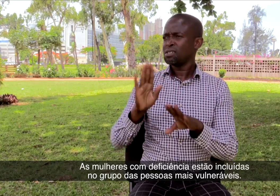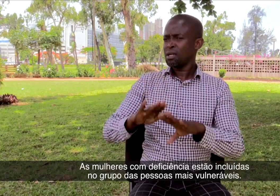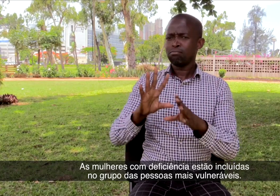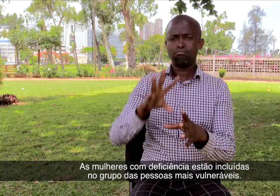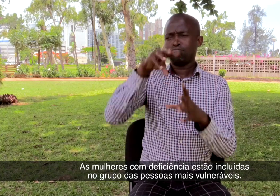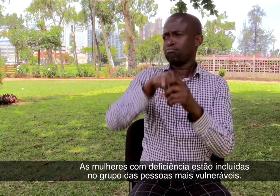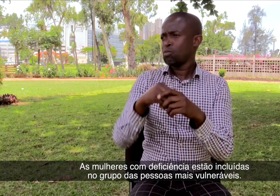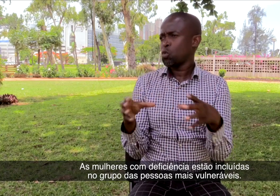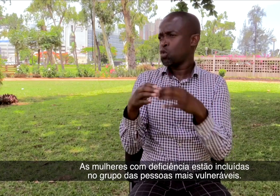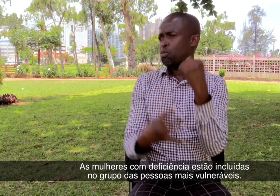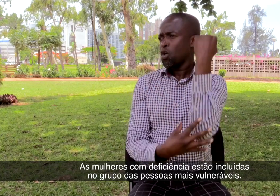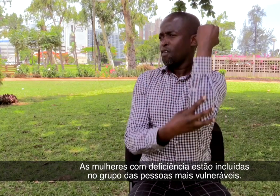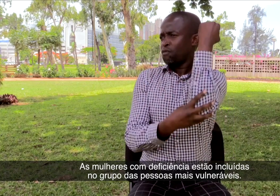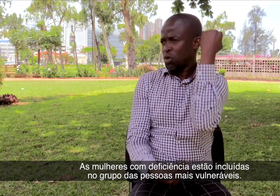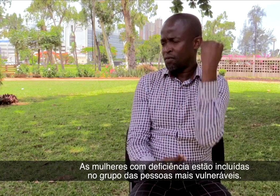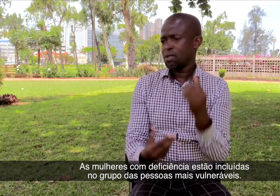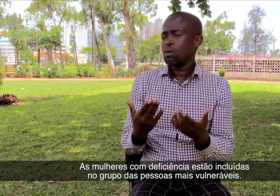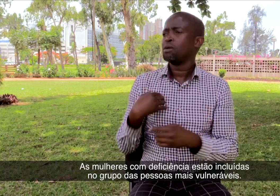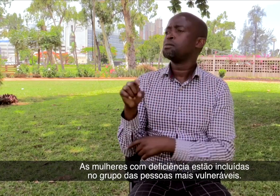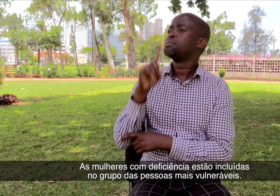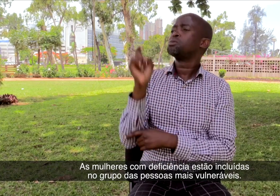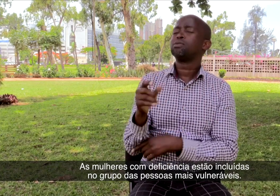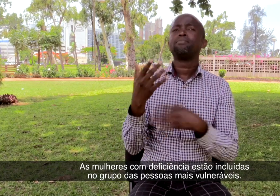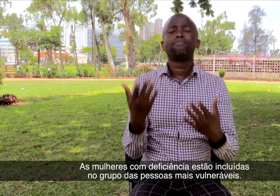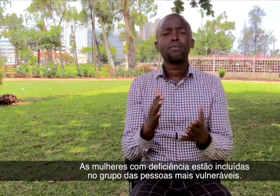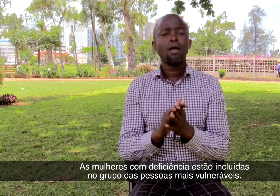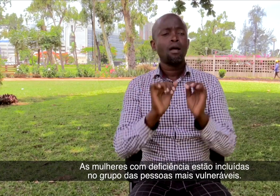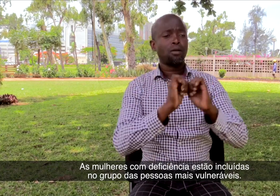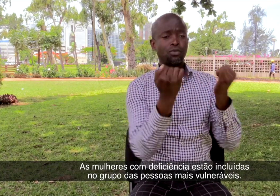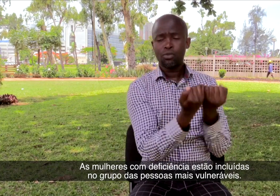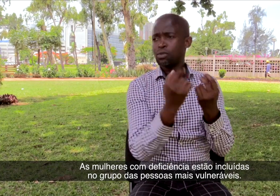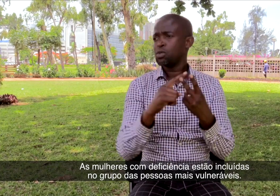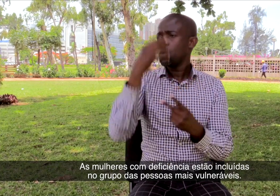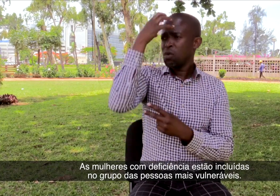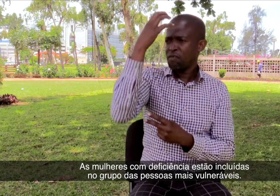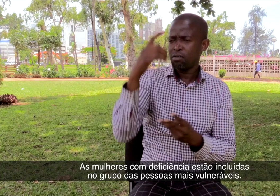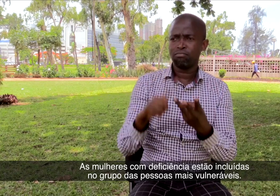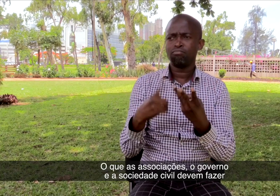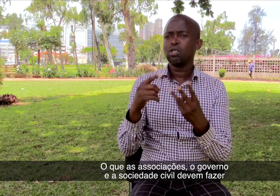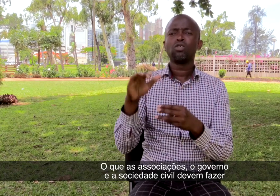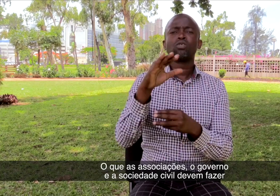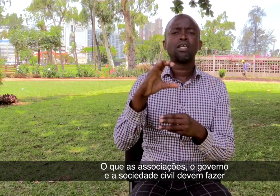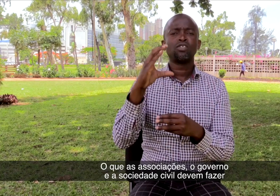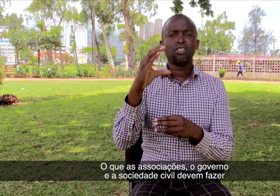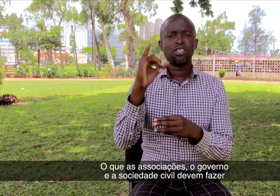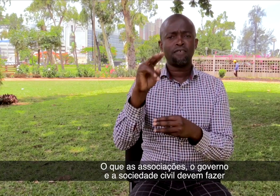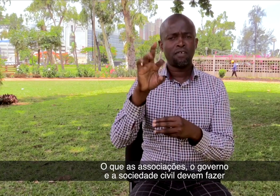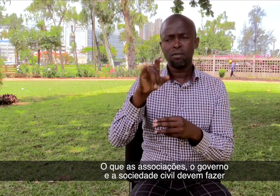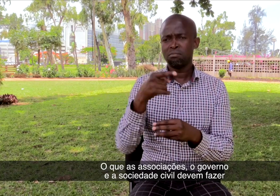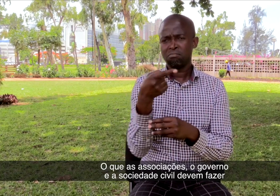com deficiência estão incluídas no grupo das pessoas mais vulneráveis. Então, o que as